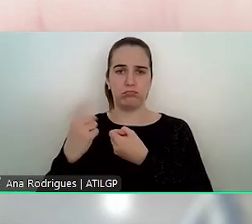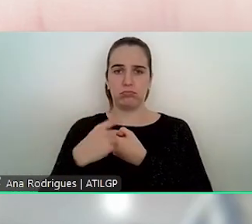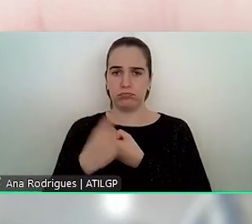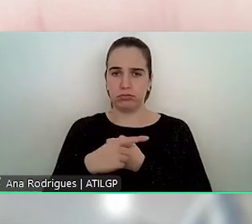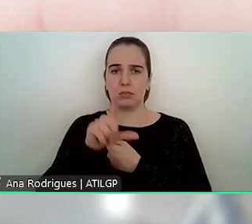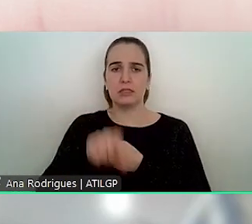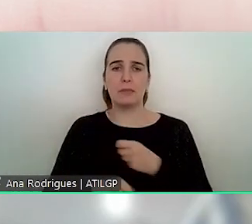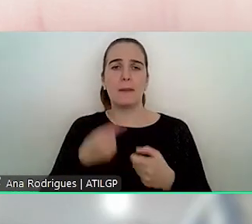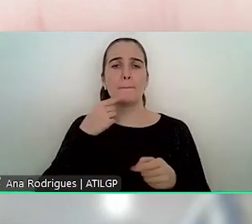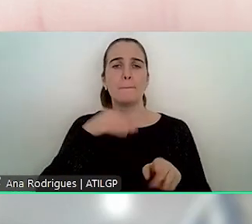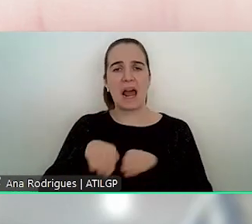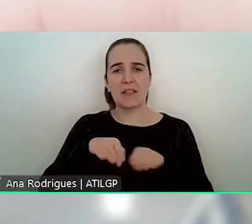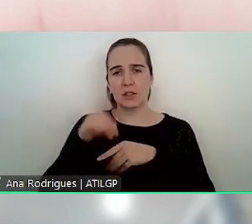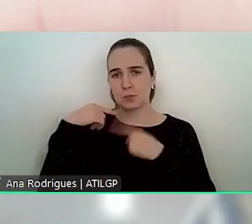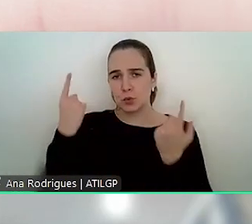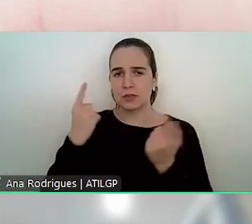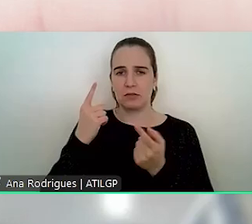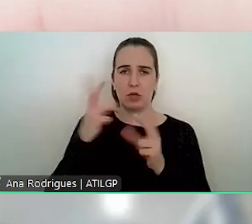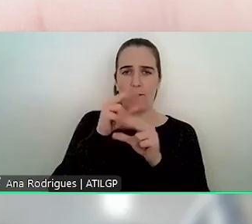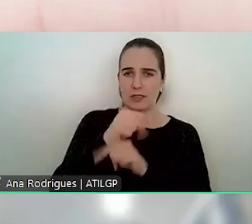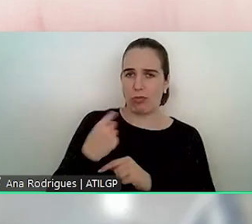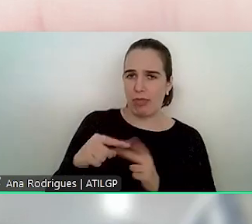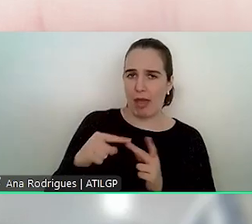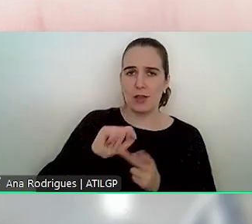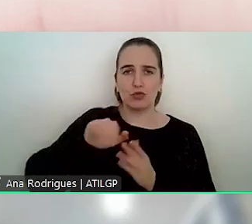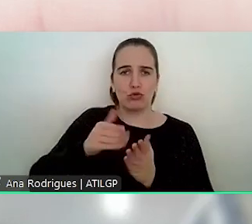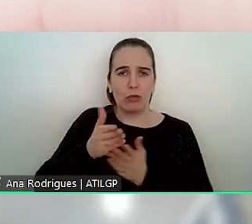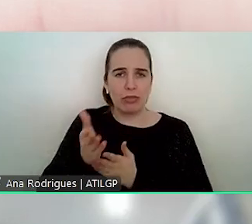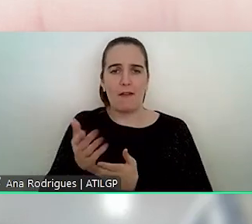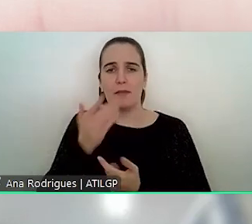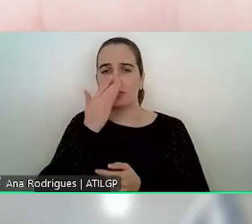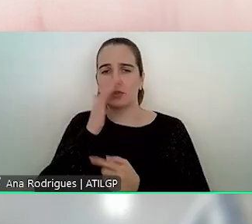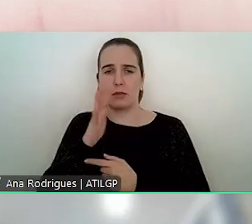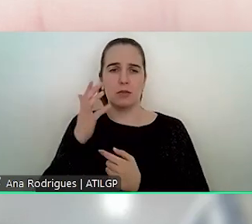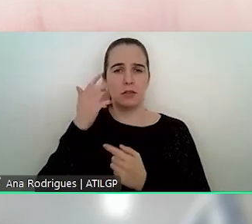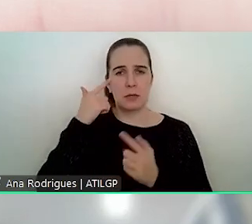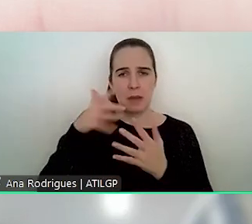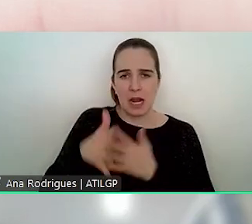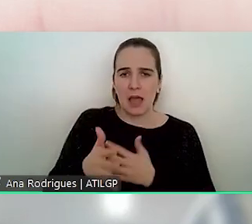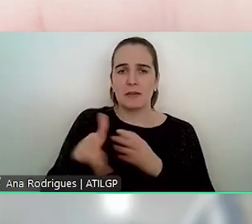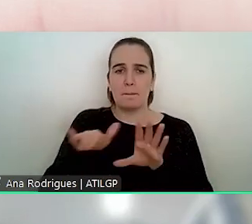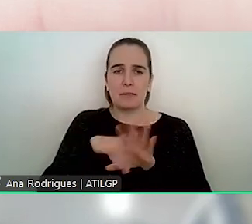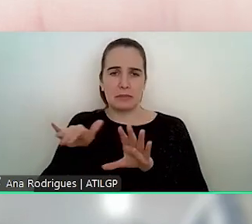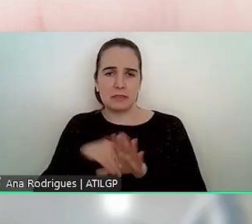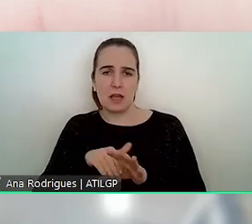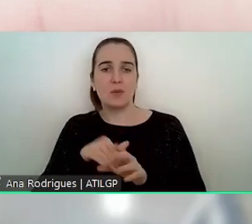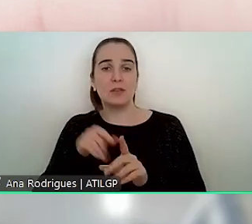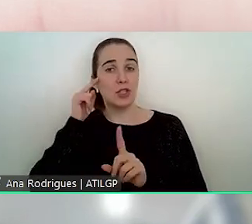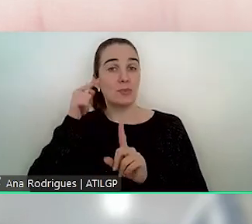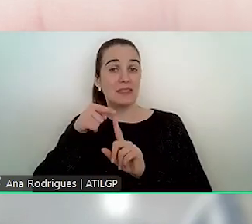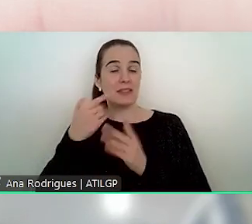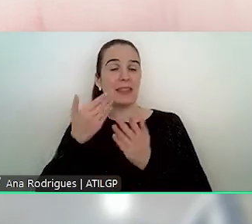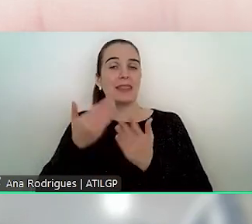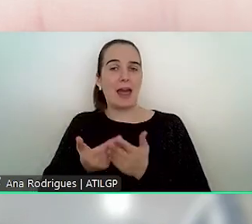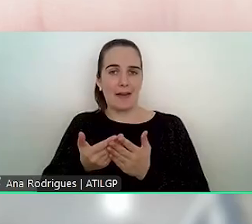públicas inovadoras, sustentáveis, que significam transparência, accountability e participação, sempre com o